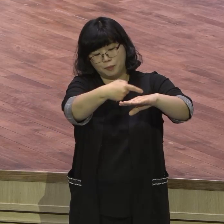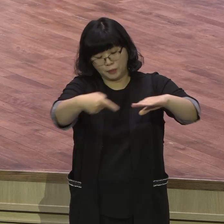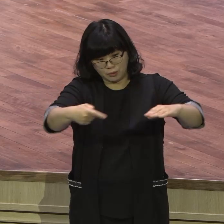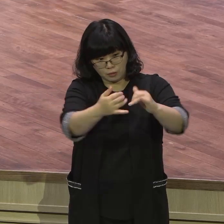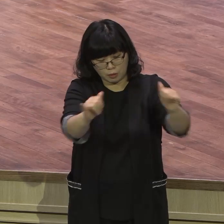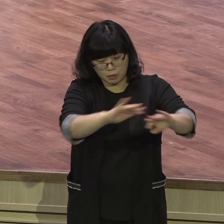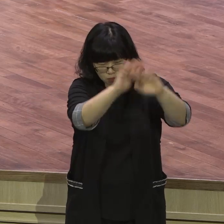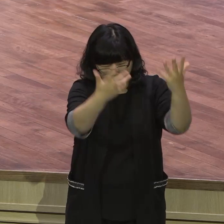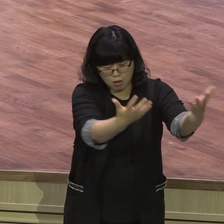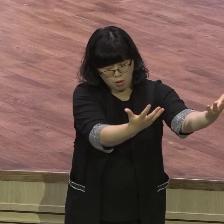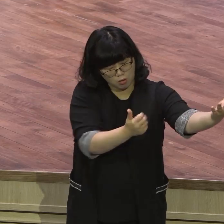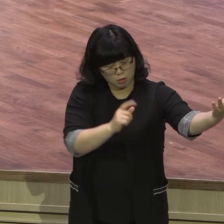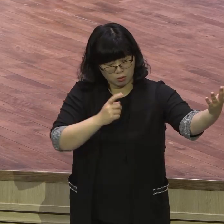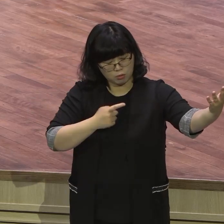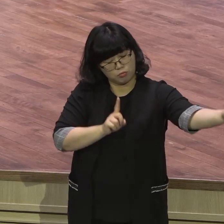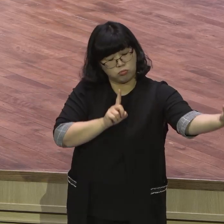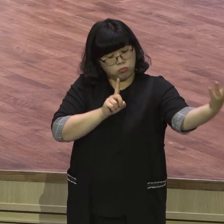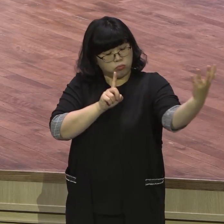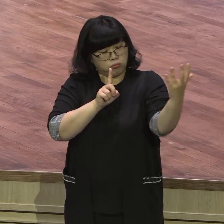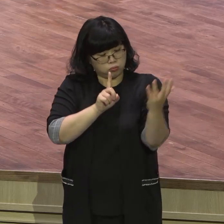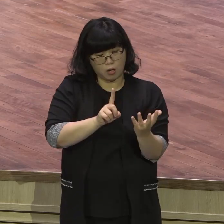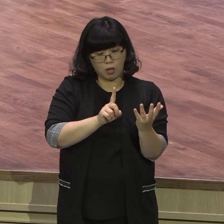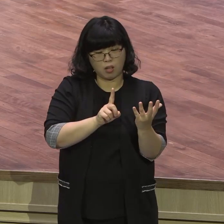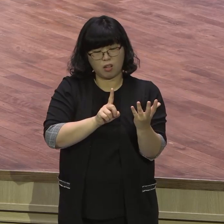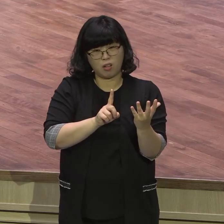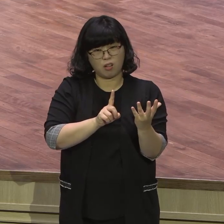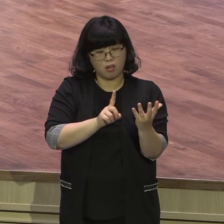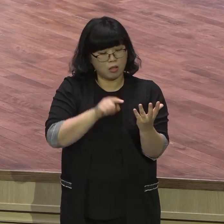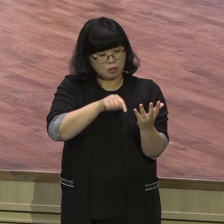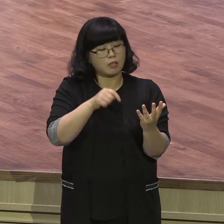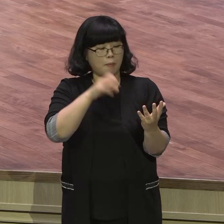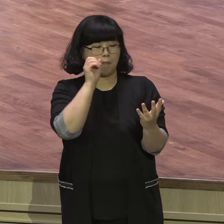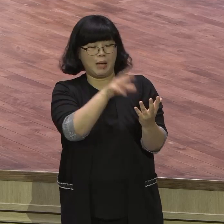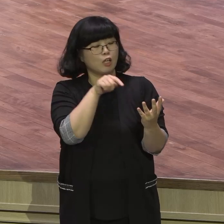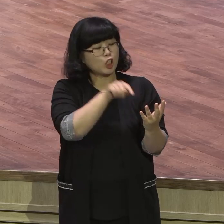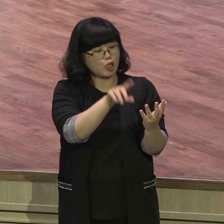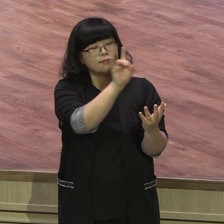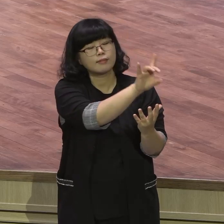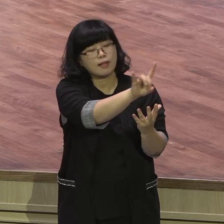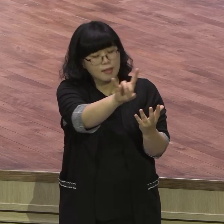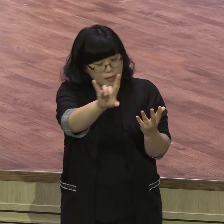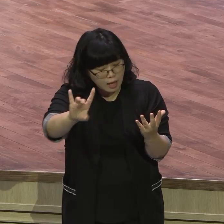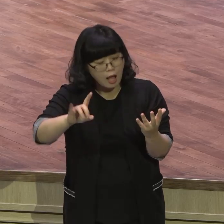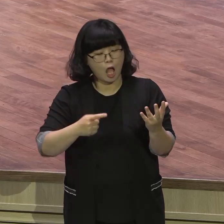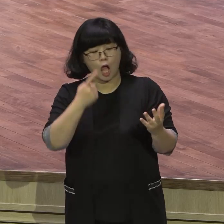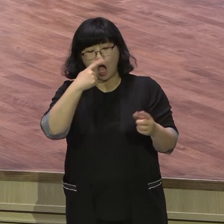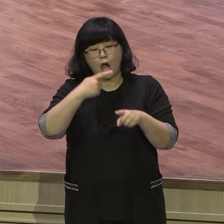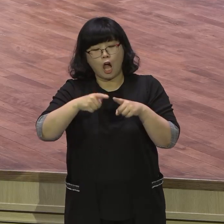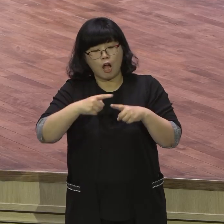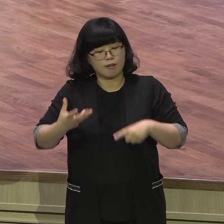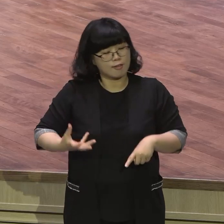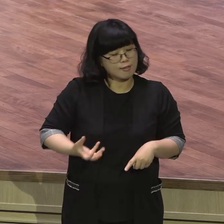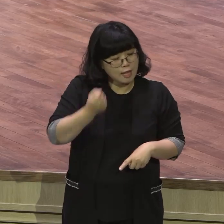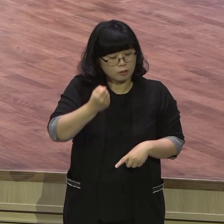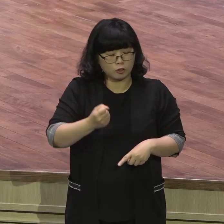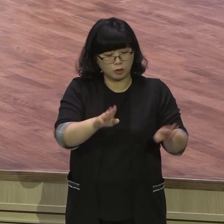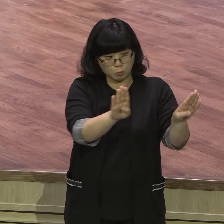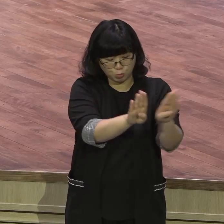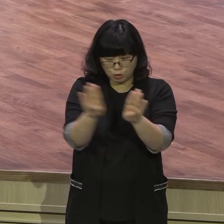이스라엘의 하나님 여호와께서 이렇게 말씀하시기를 너희는 각각 허리에 칼을 차고 진 이문에서 전문까지 왕래하며